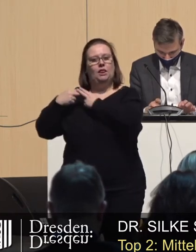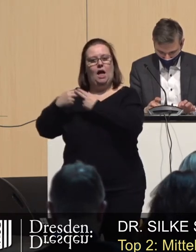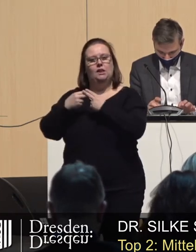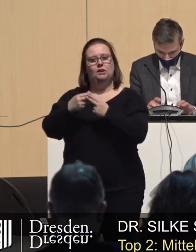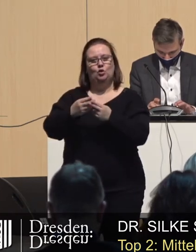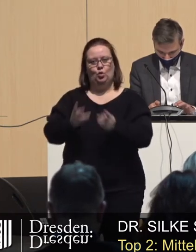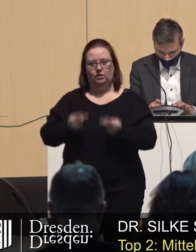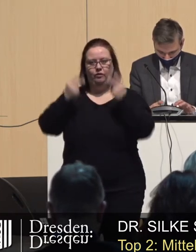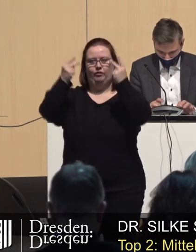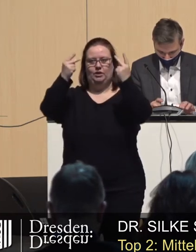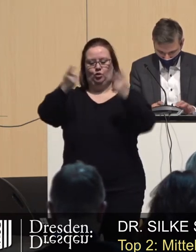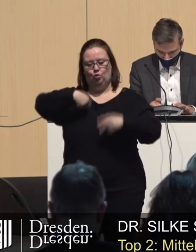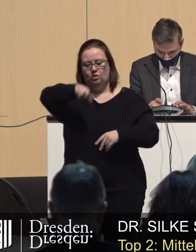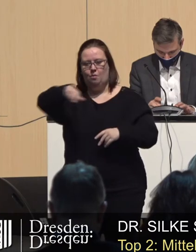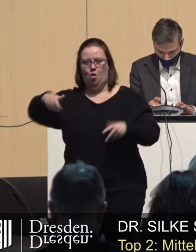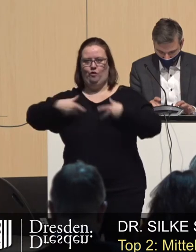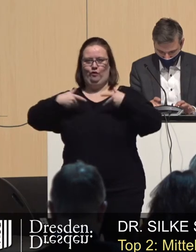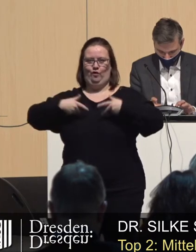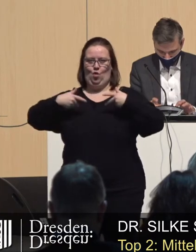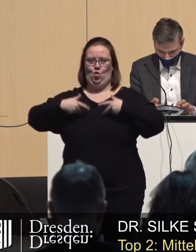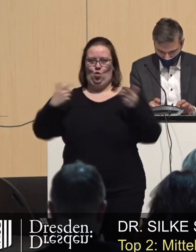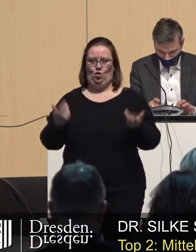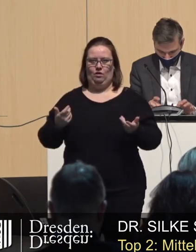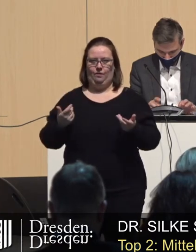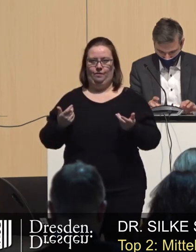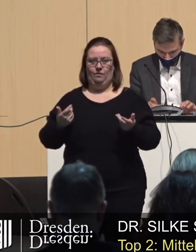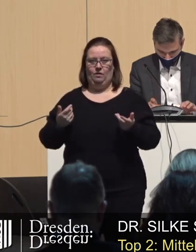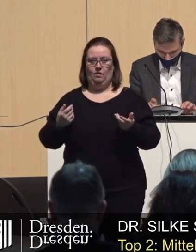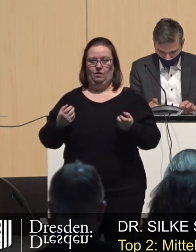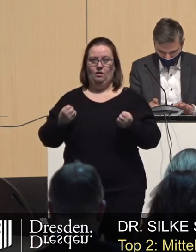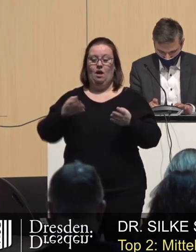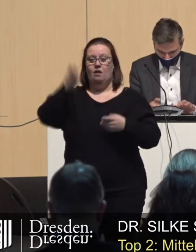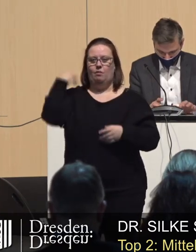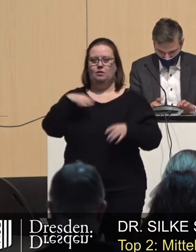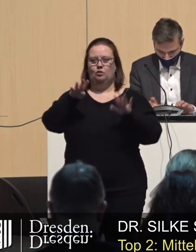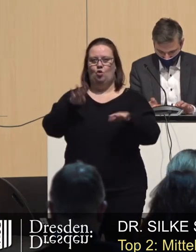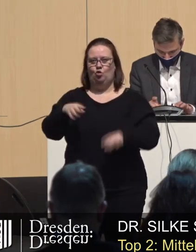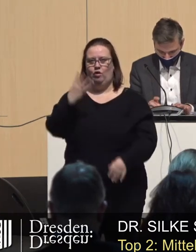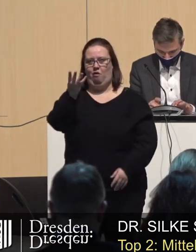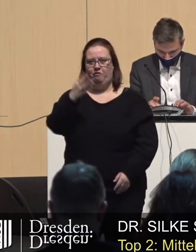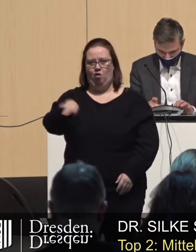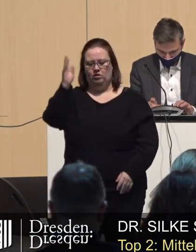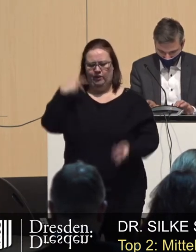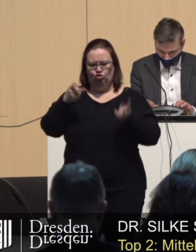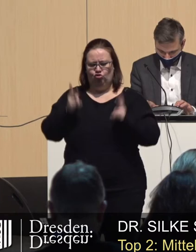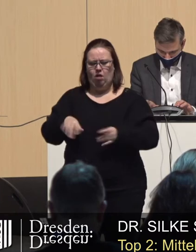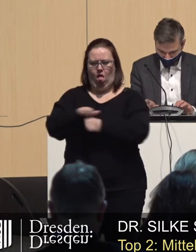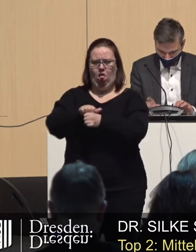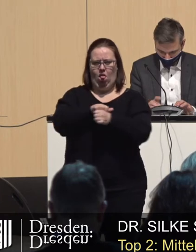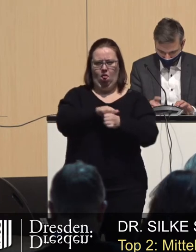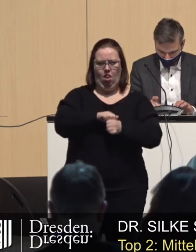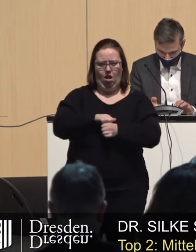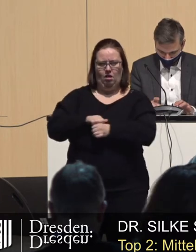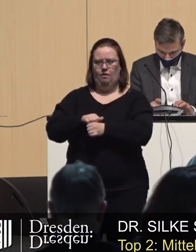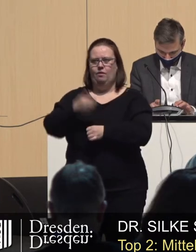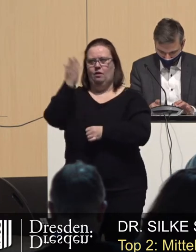hochhalten, um unsere Bürger erfreuen zu können. Selbst 1945, als diese Stadt total in Trümmern lag, gab